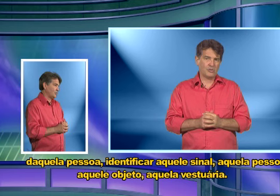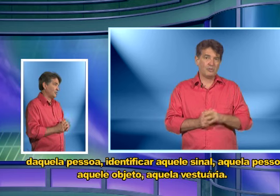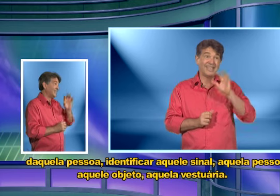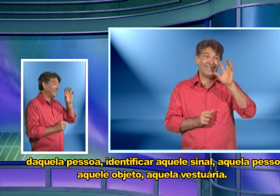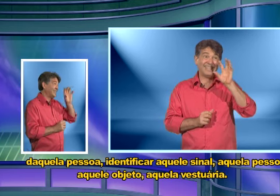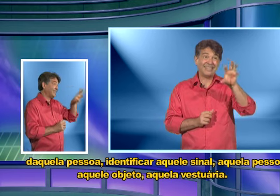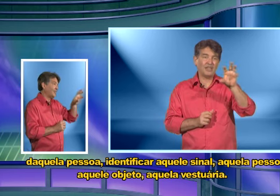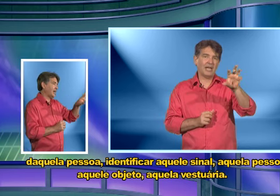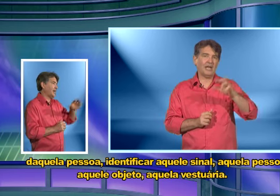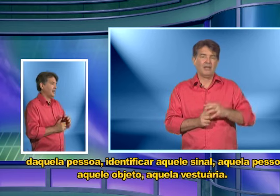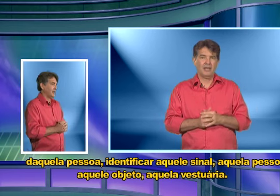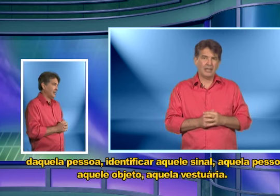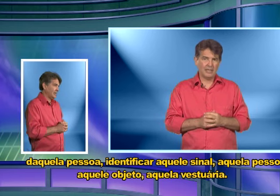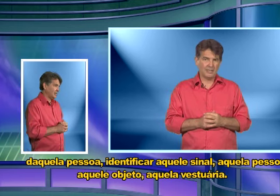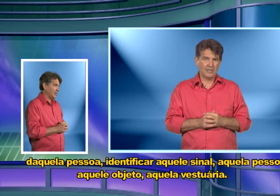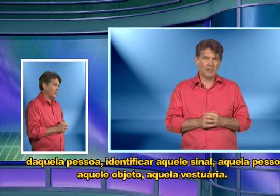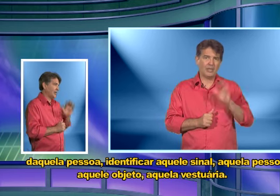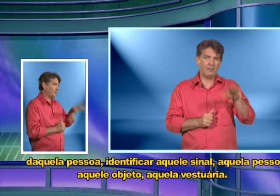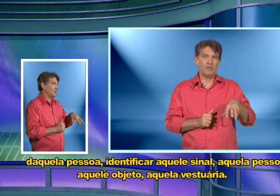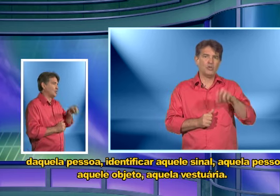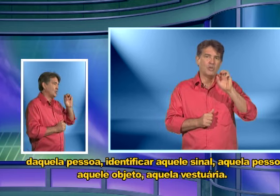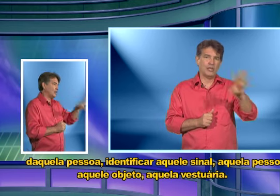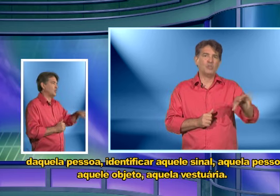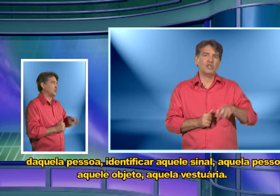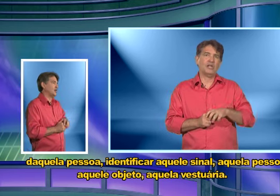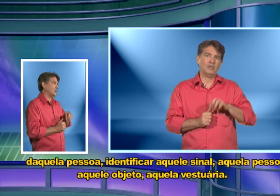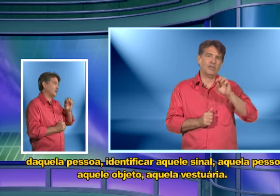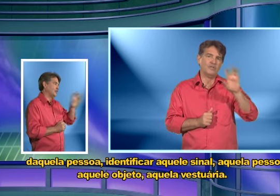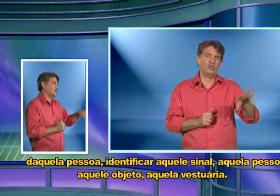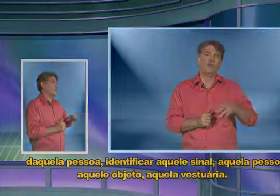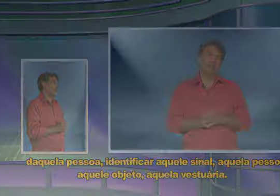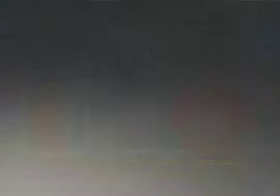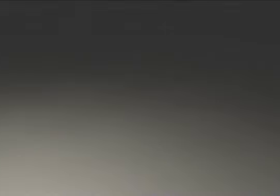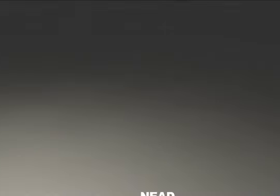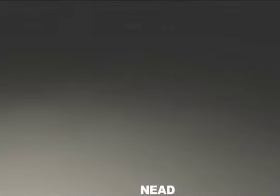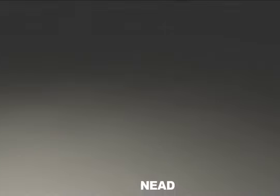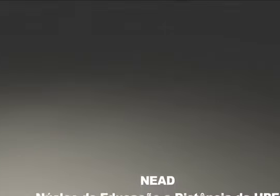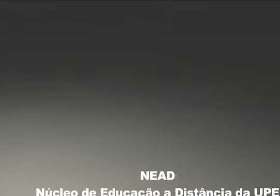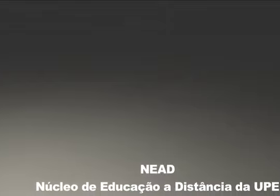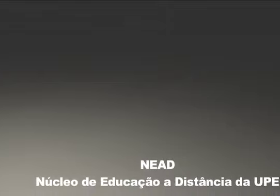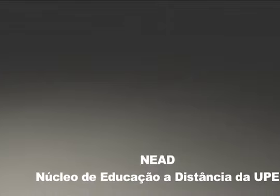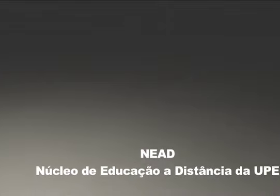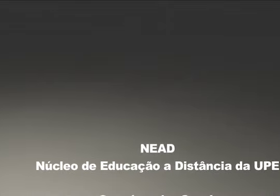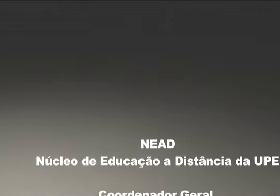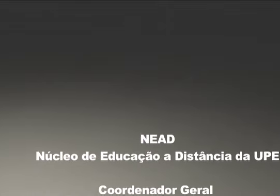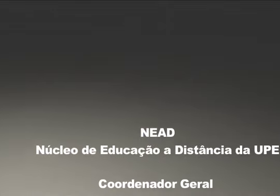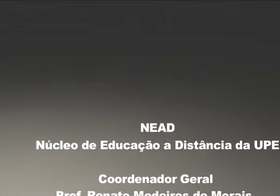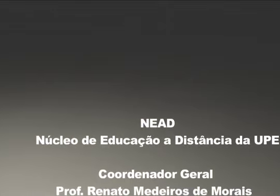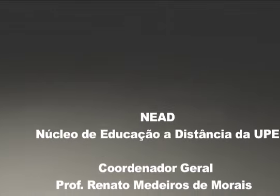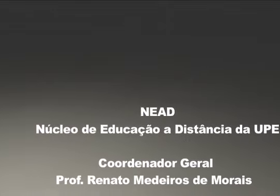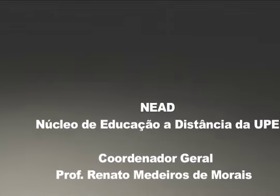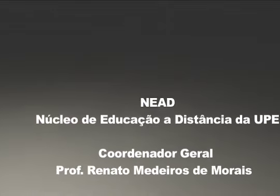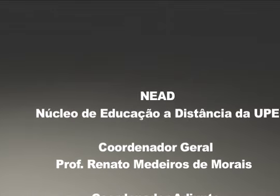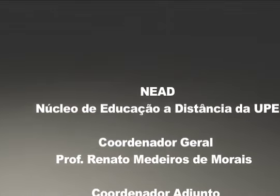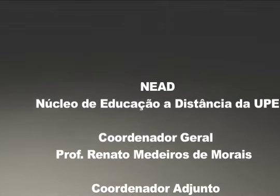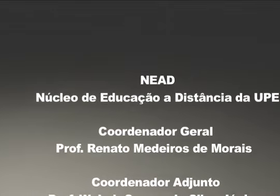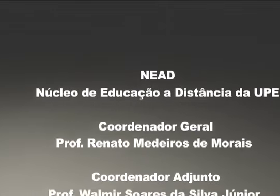daquela pessoa. Identificar aquele sinal, aquela pessoa, aquele objeto, aquela vestuária. E aí